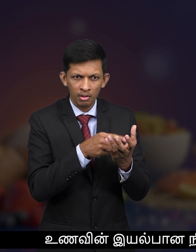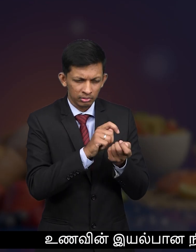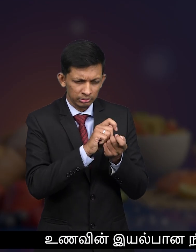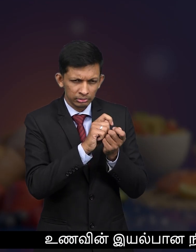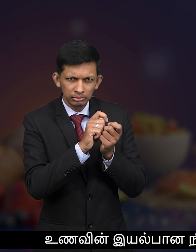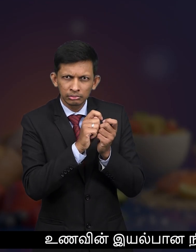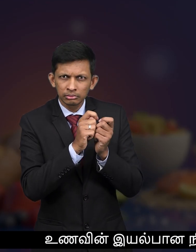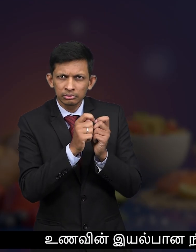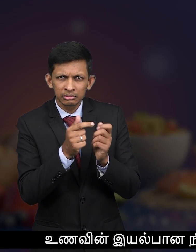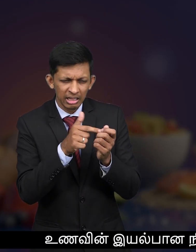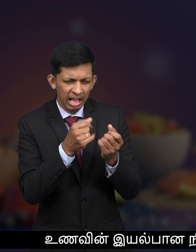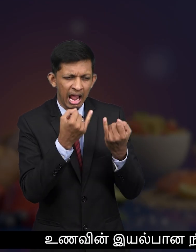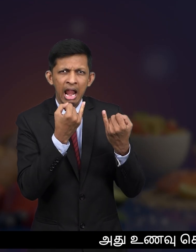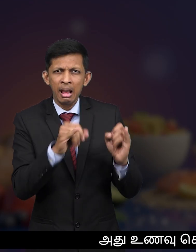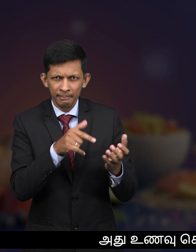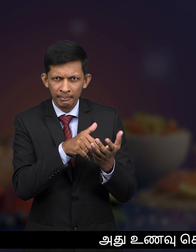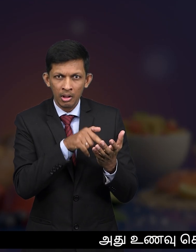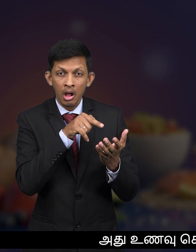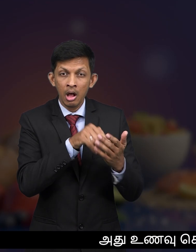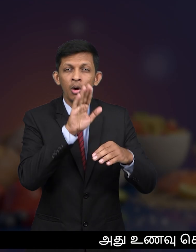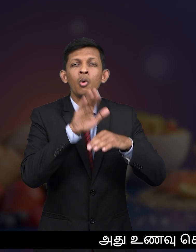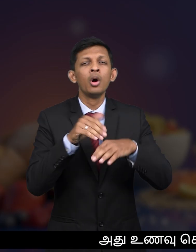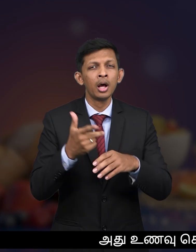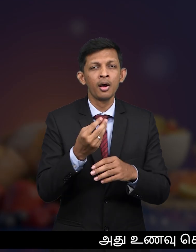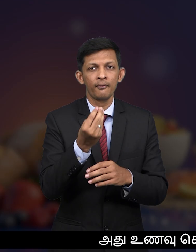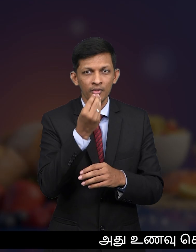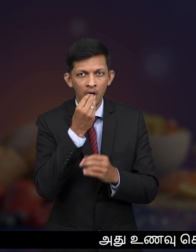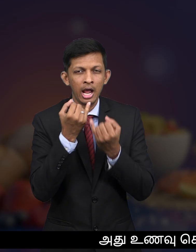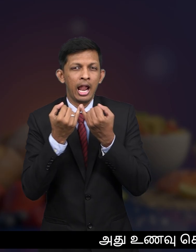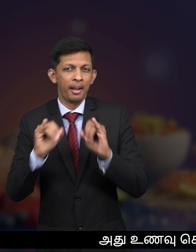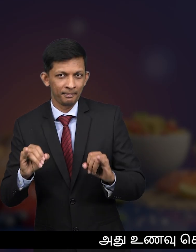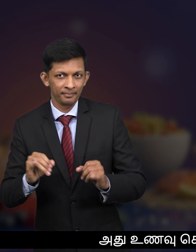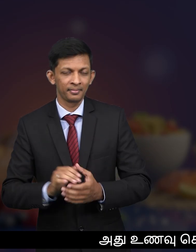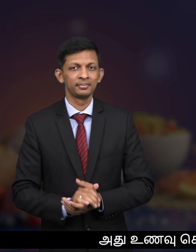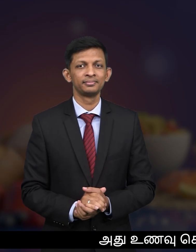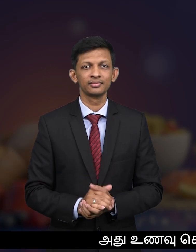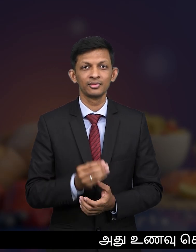இயல்பான நிலையில் மாற்றம் ஏற்படும் போது அது உணவு கெட்டு போதல் எனப்படும்.